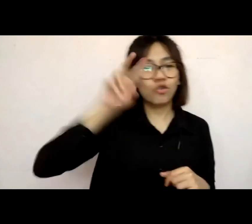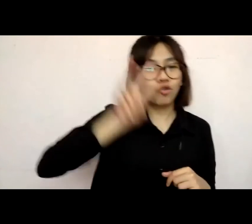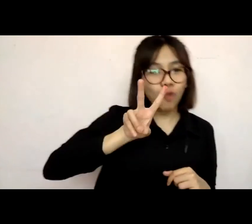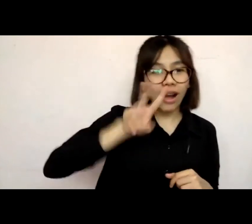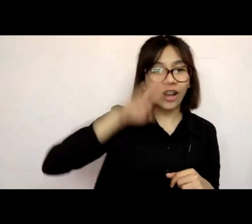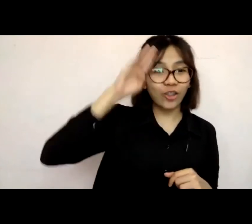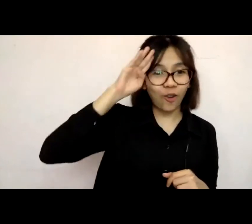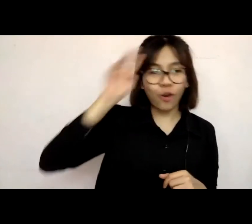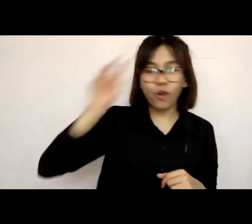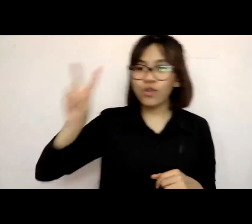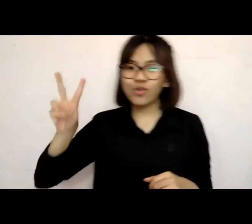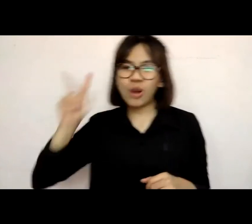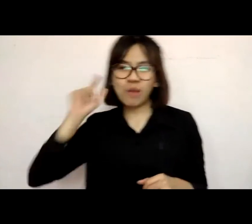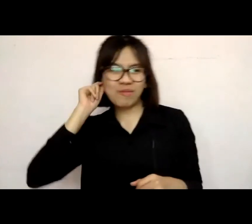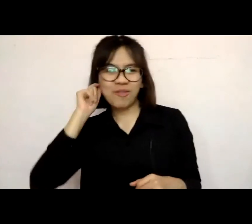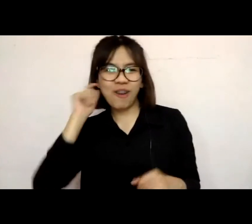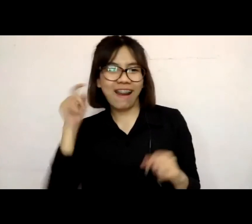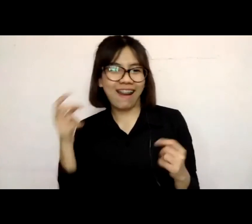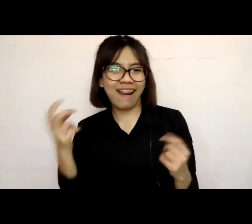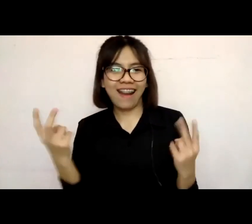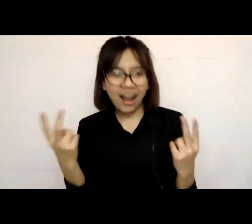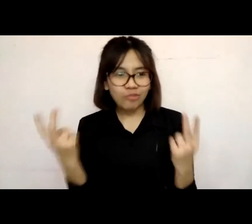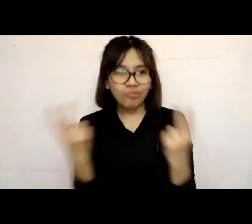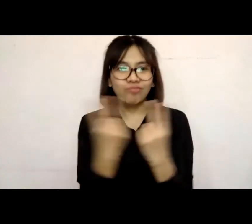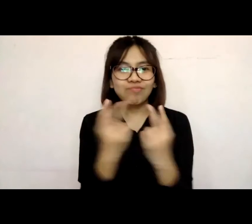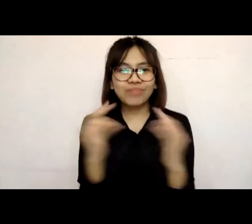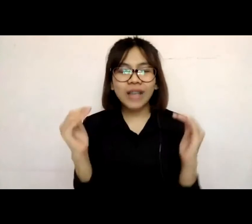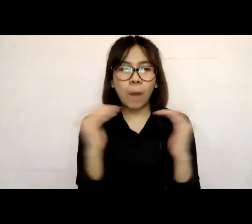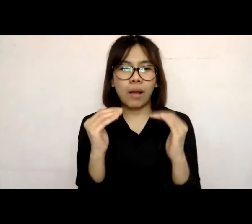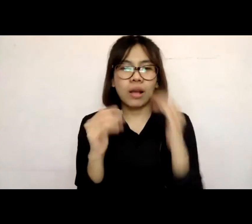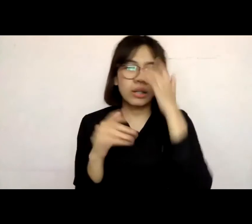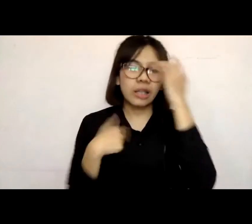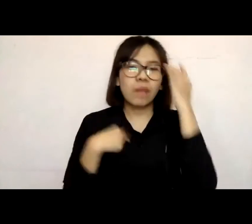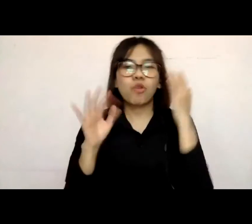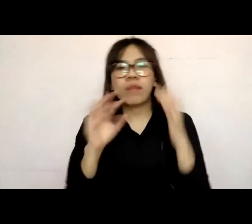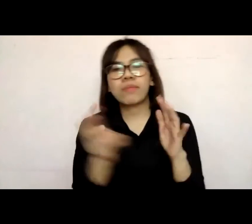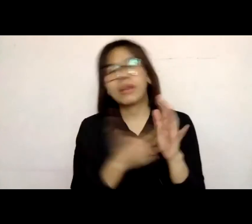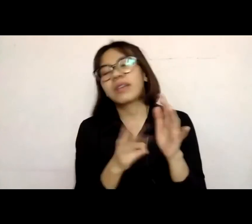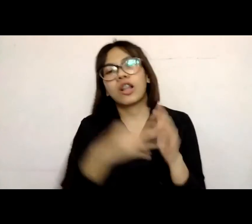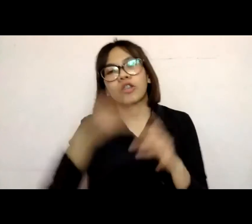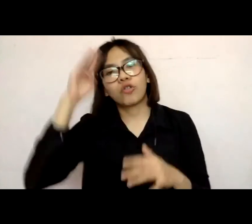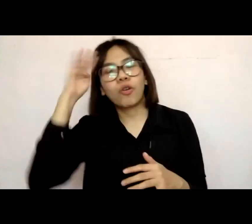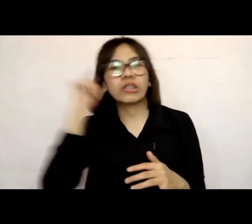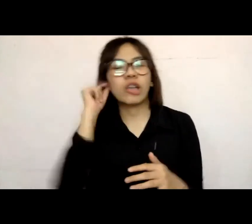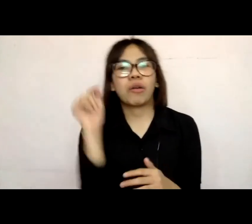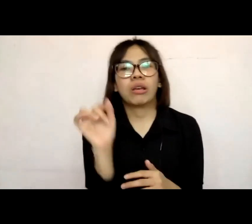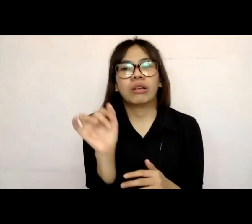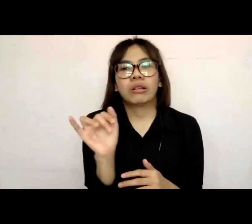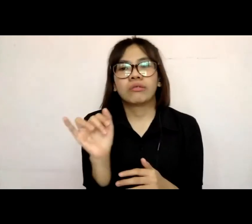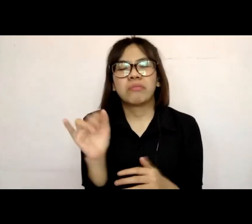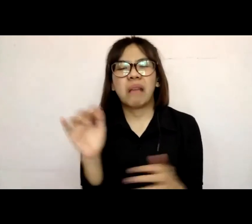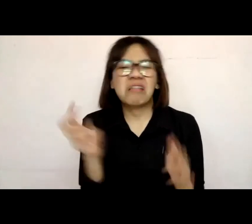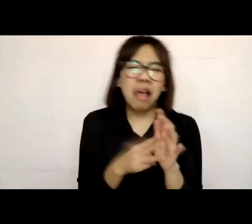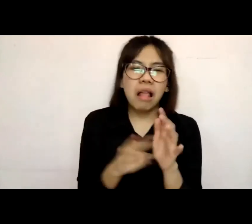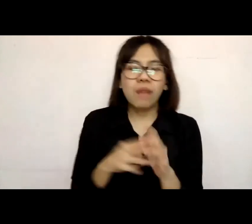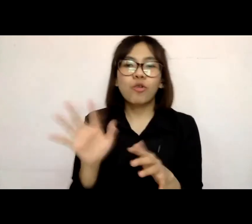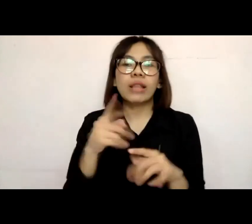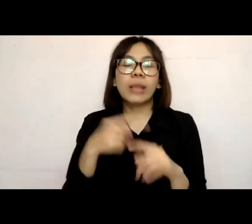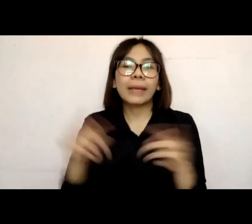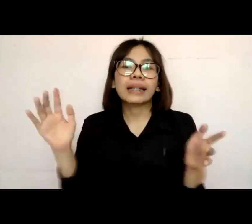dan perempuan memiliki kesempatan dan peran yang sama atau setara dalam mengendalikan sistem pendidikan di sekolah. Misalnya,